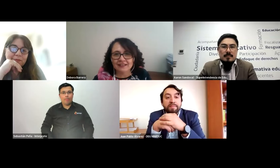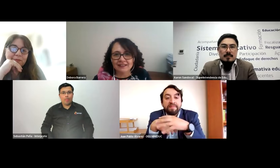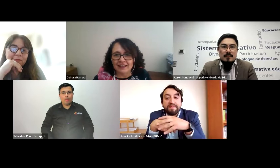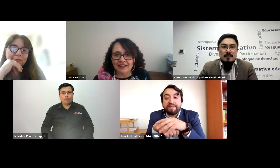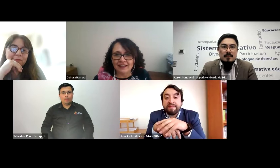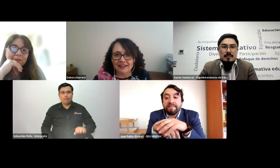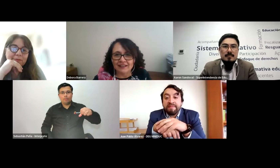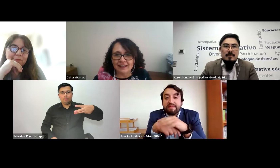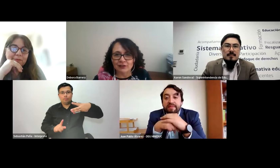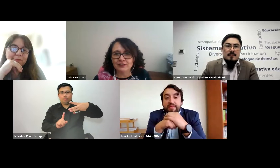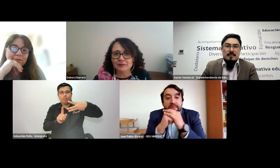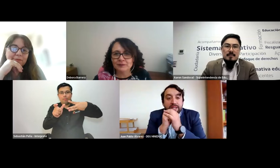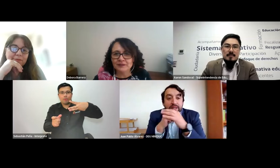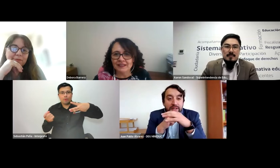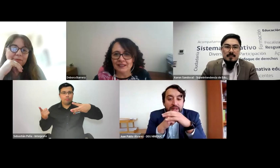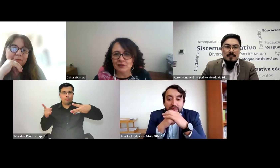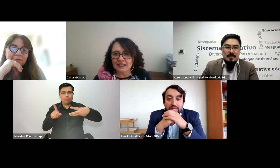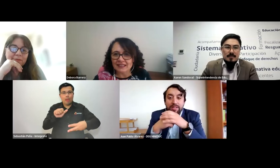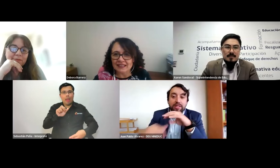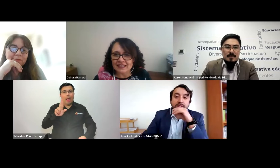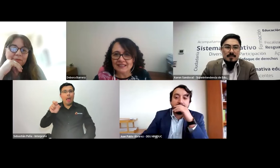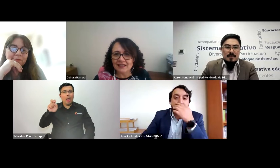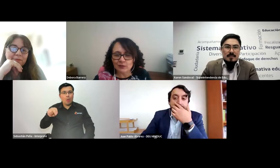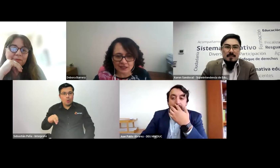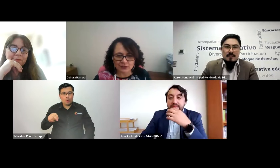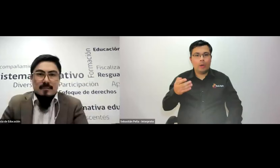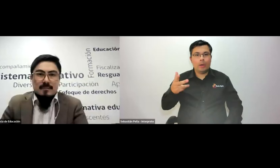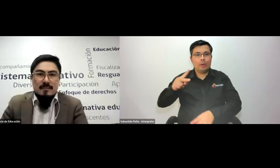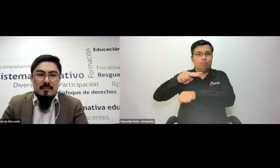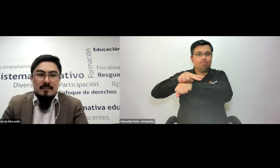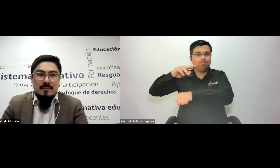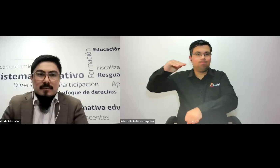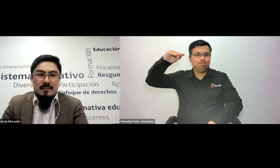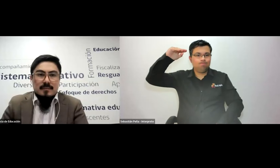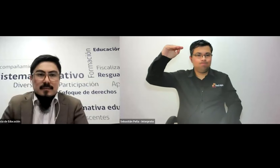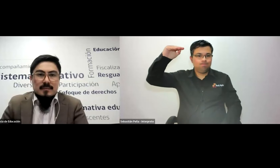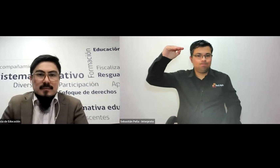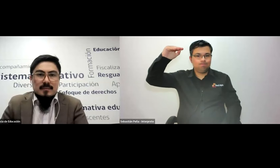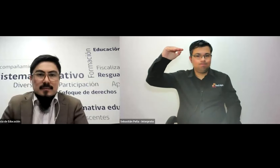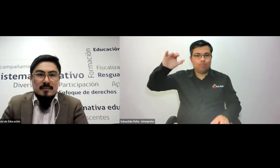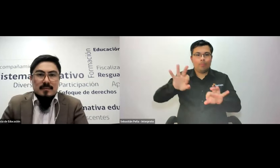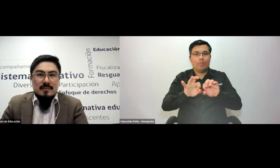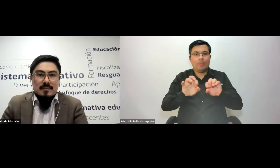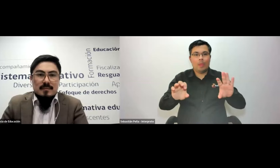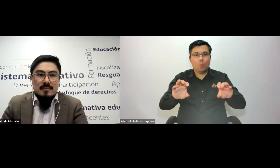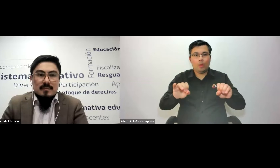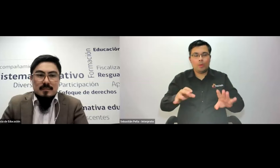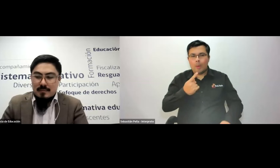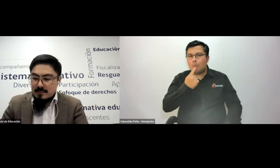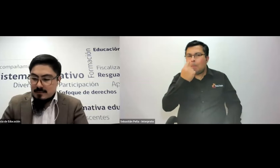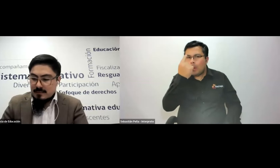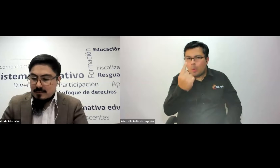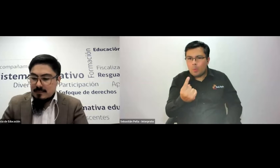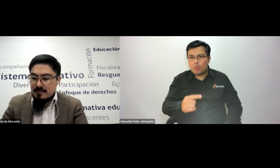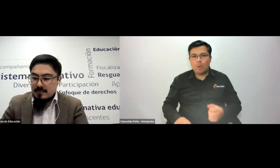panelista, Aarón, de la Superintendencia de Educación. ¿Qué ámbitos